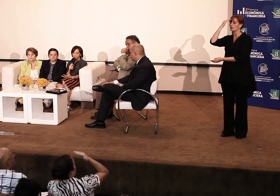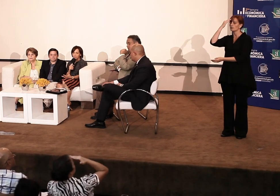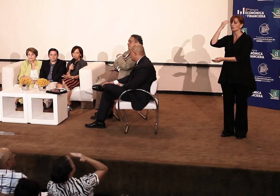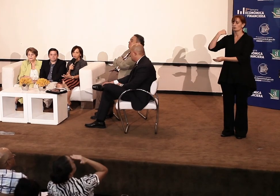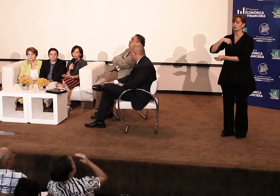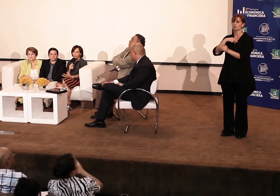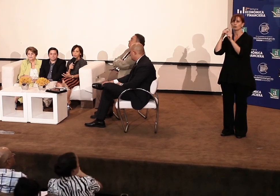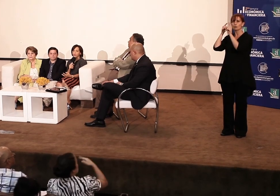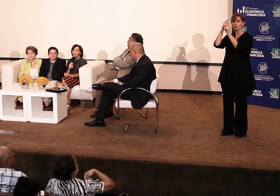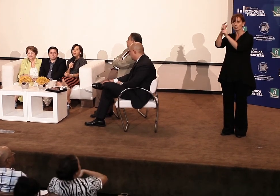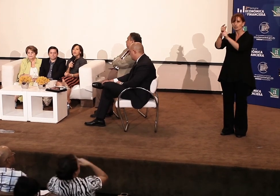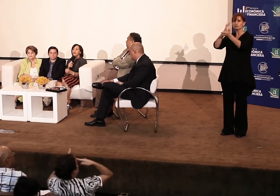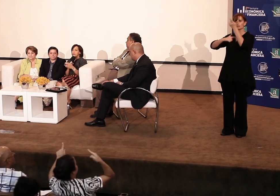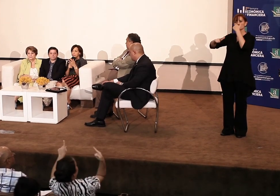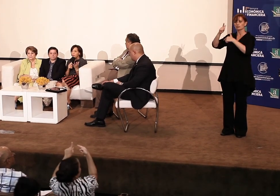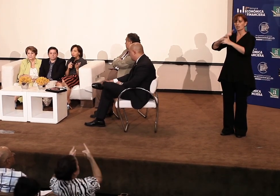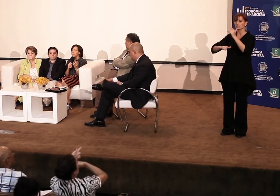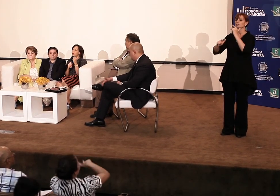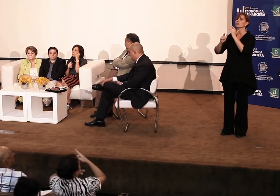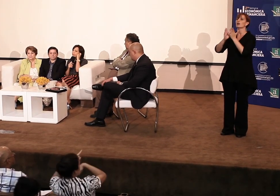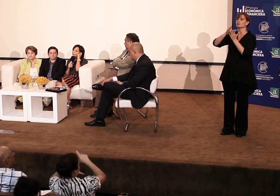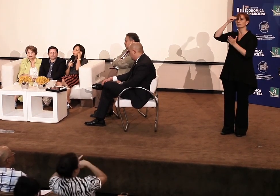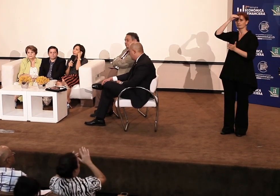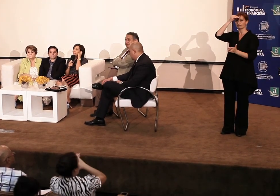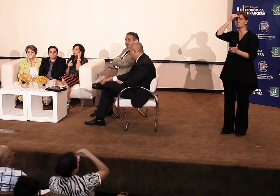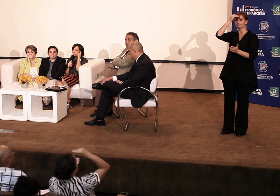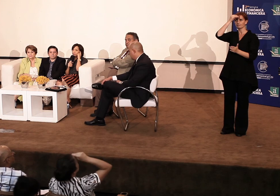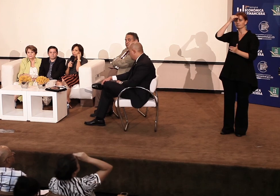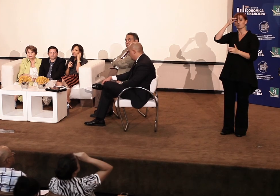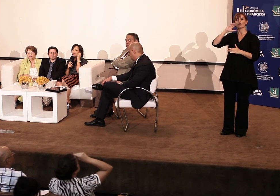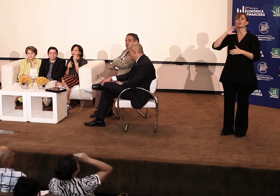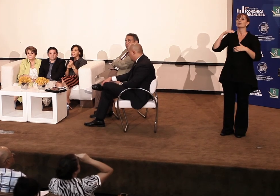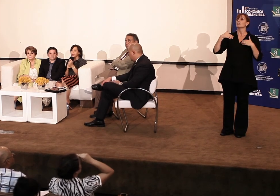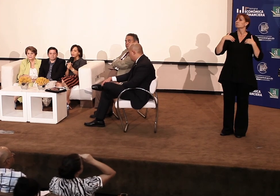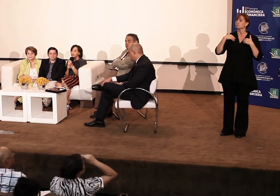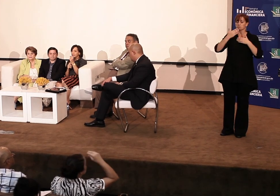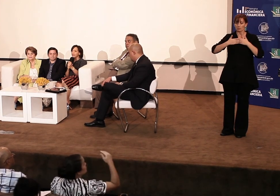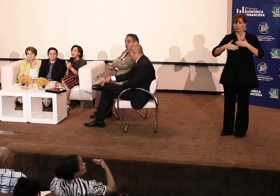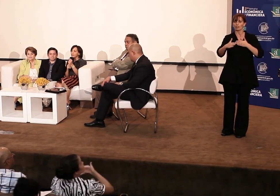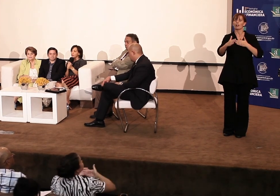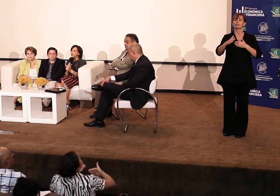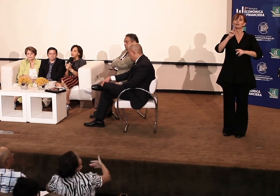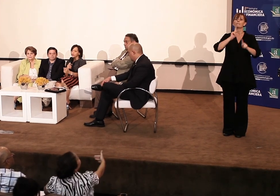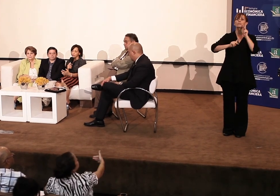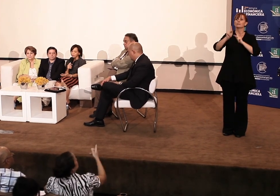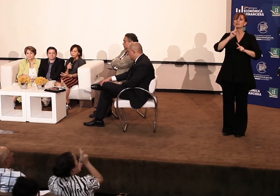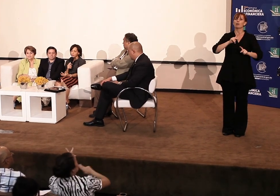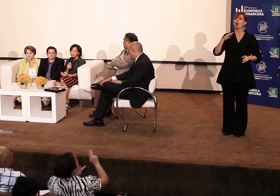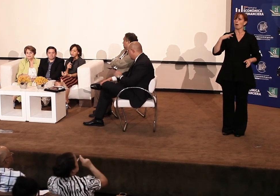comenzar con el proyecto ya luego fue de manera voluntaria y aquí debo hacer el segundo